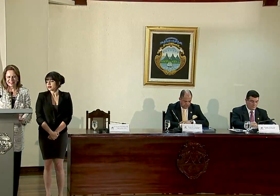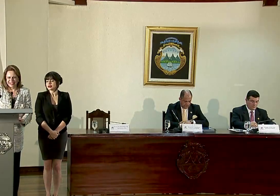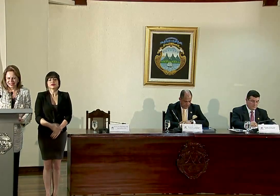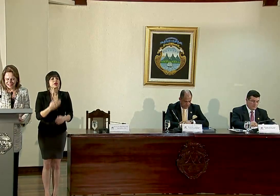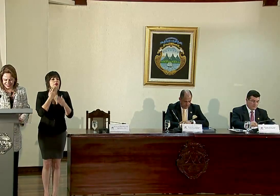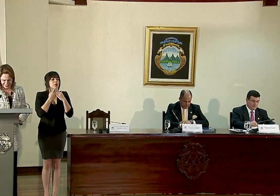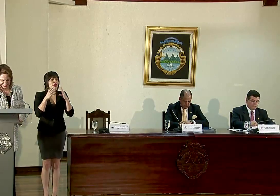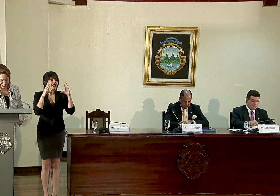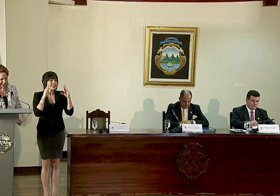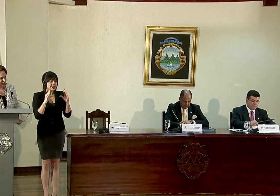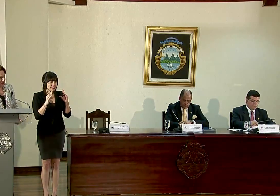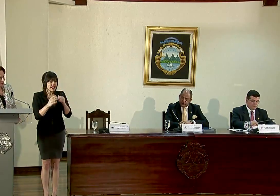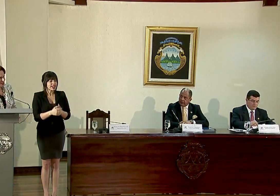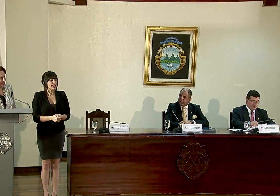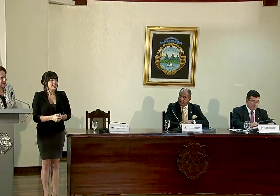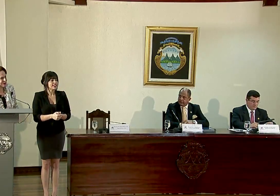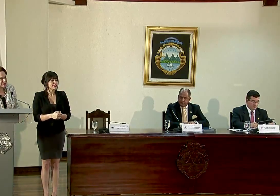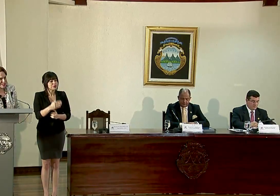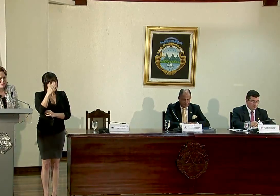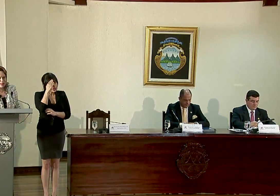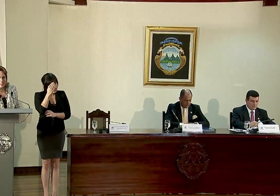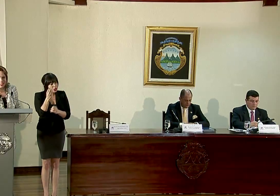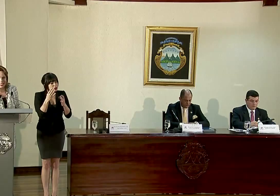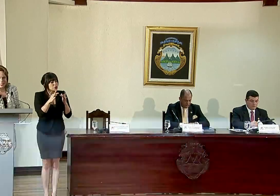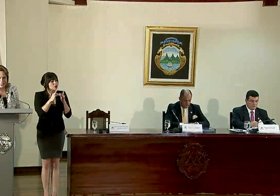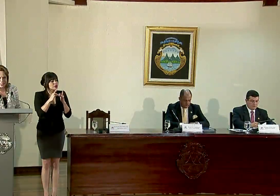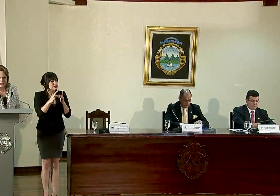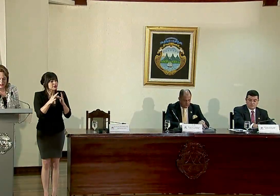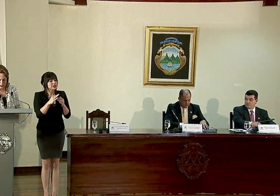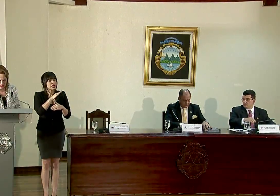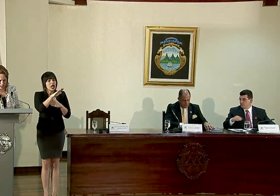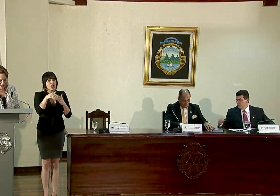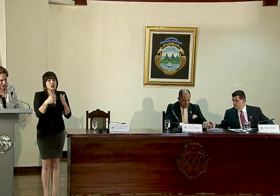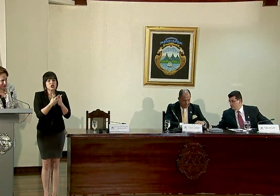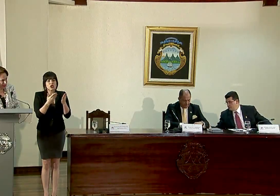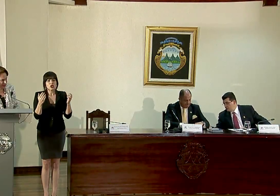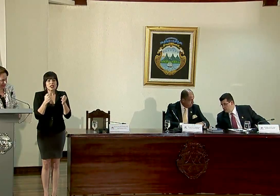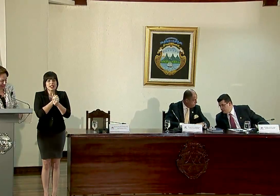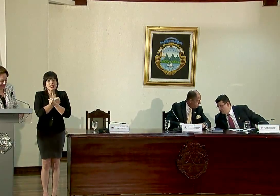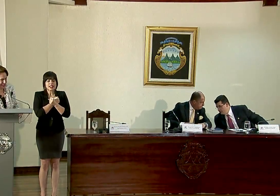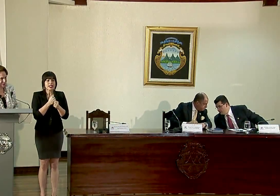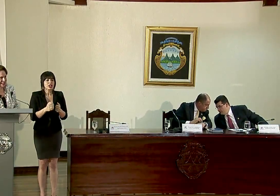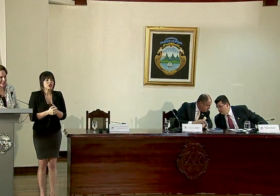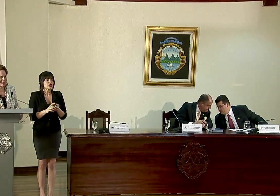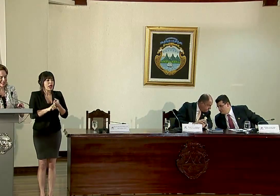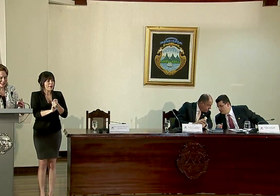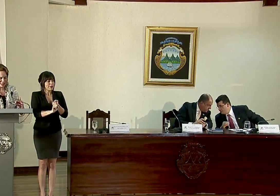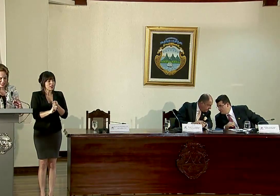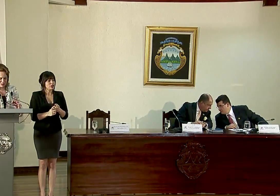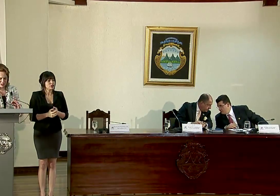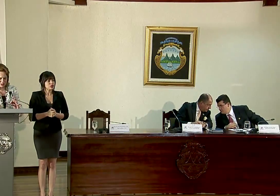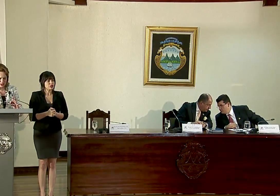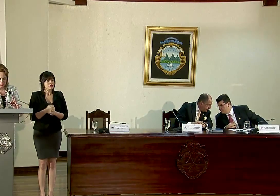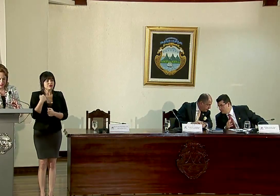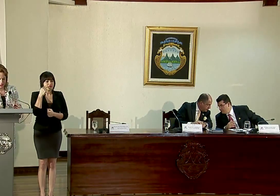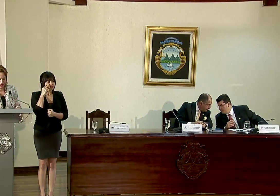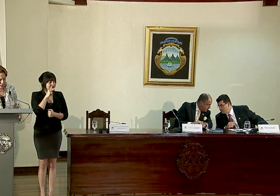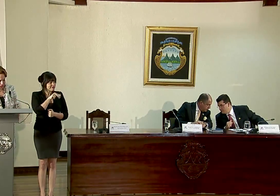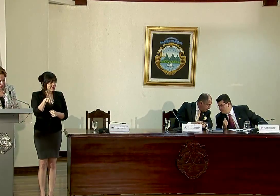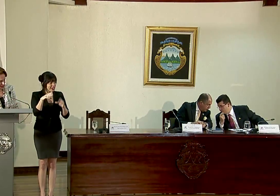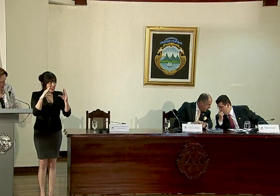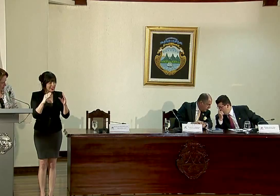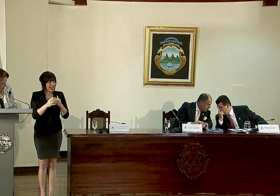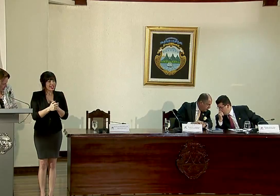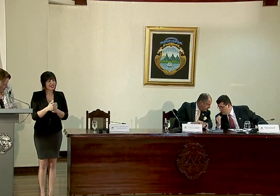Buenas tardes. Un saludo muy especial a todos los queridos y queridas amigas que veo esta